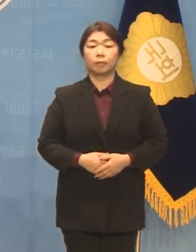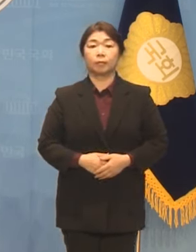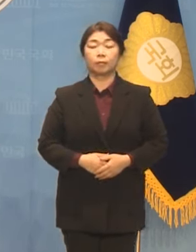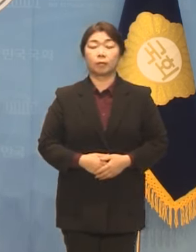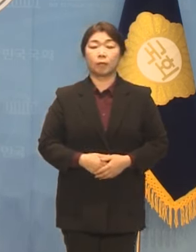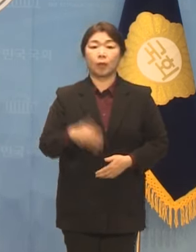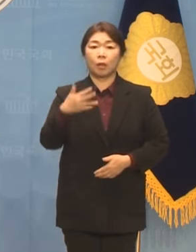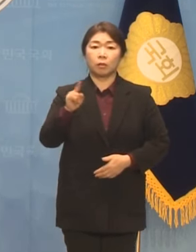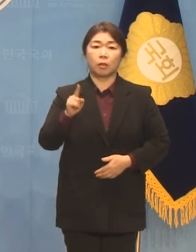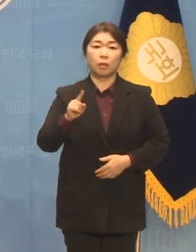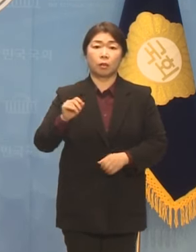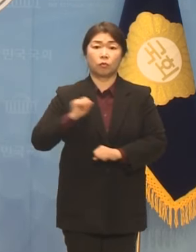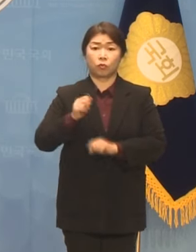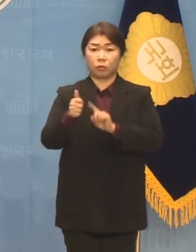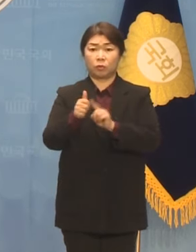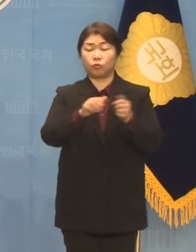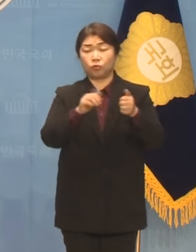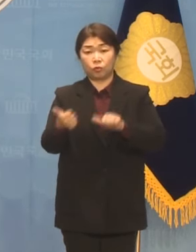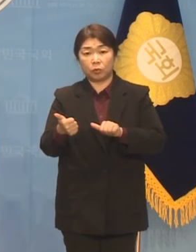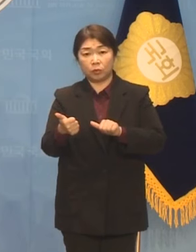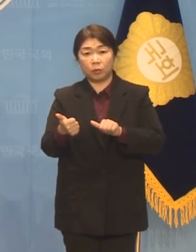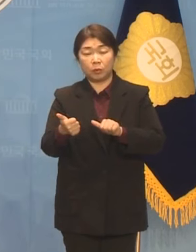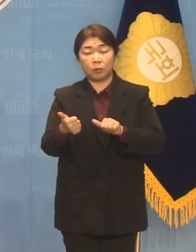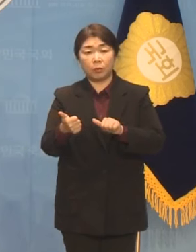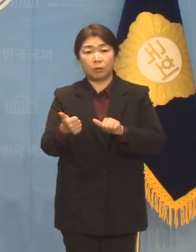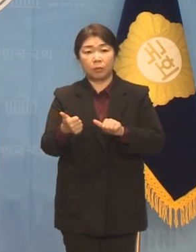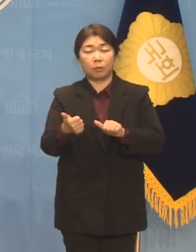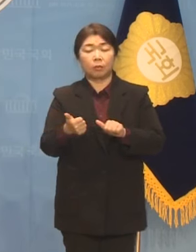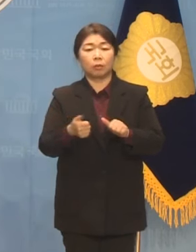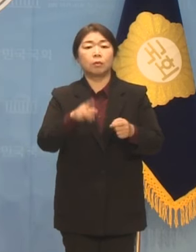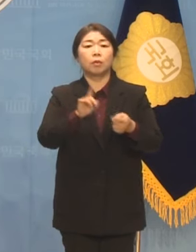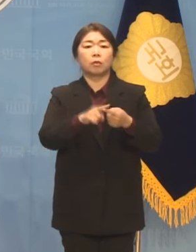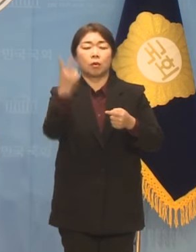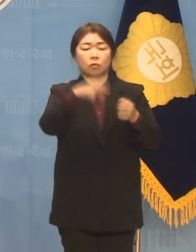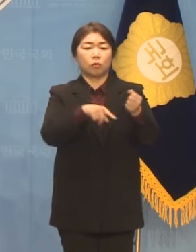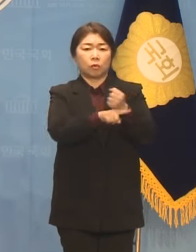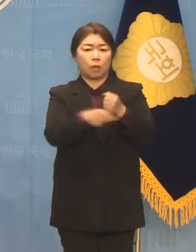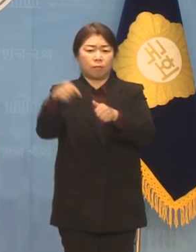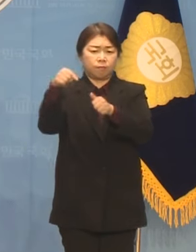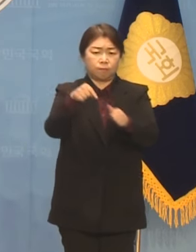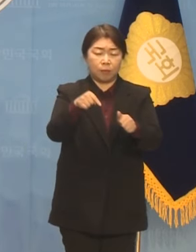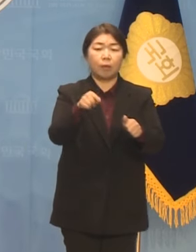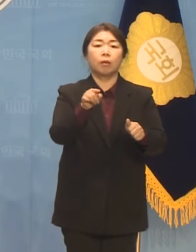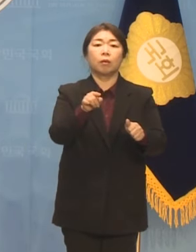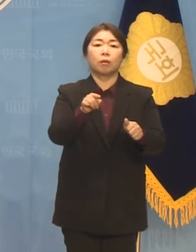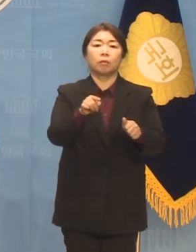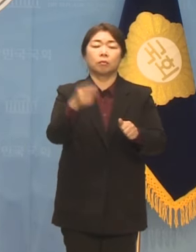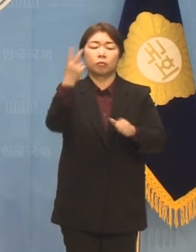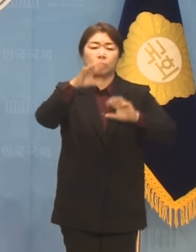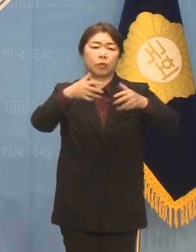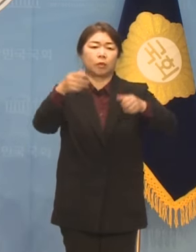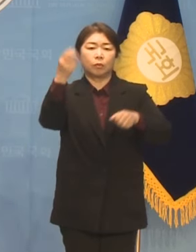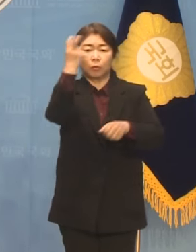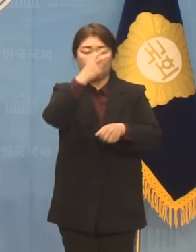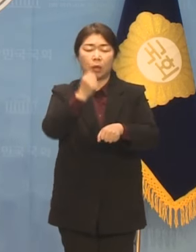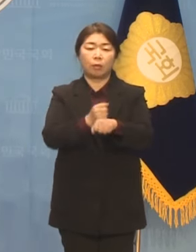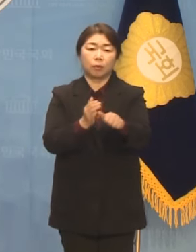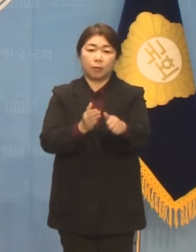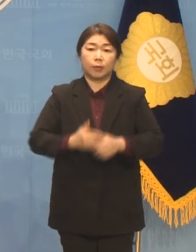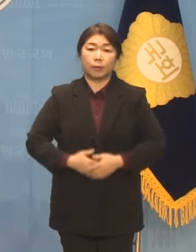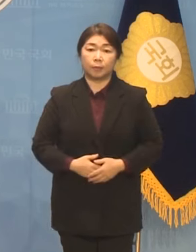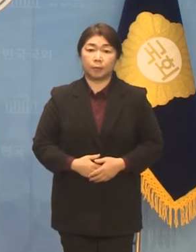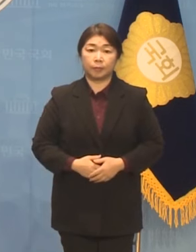최상병 사망 수사외압 국정조사, 국민의힘은 협조하십시오. 수해 실종자를